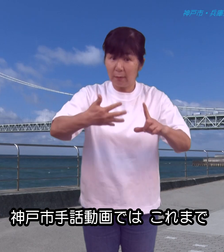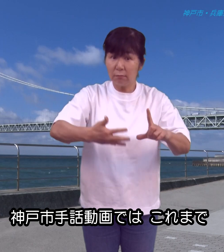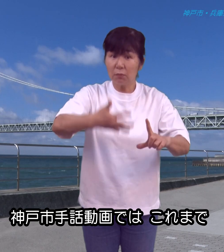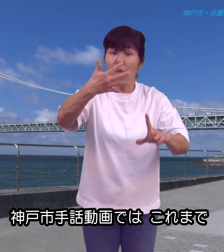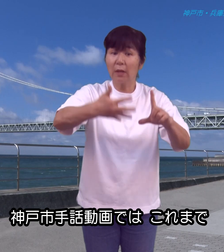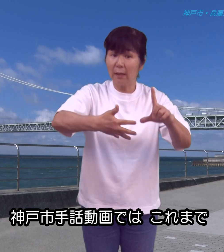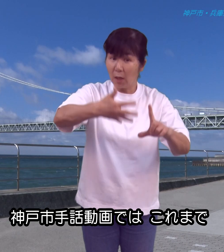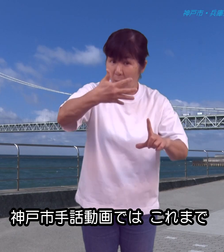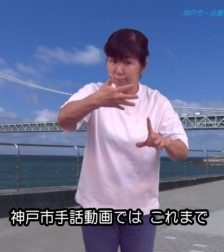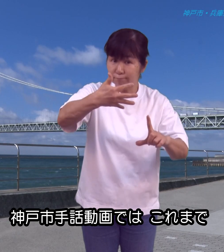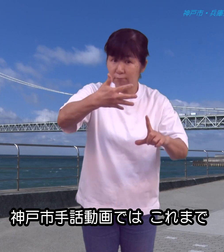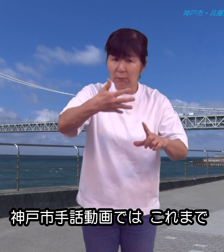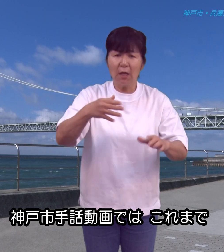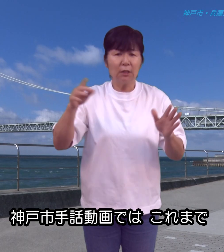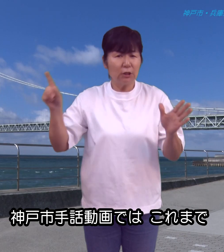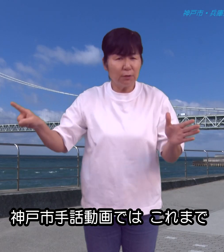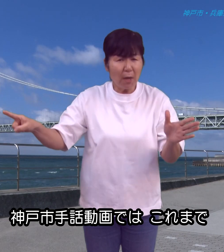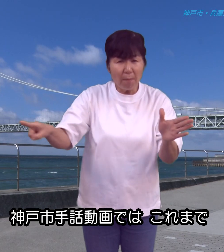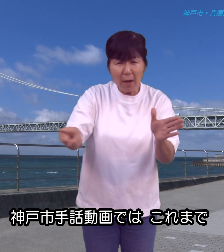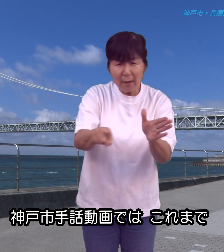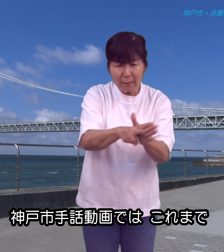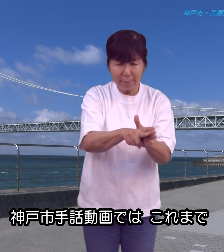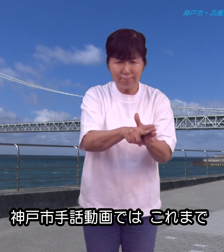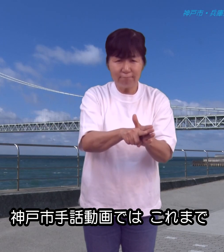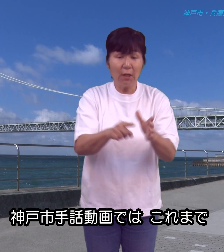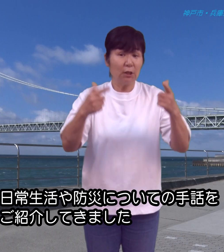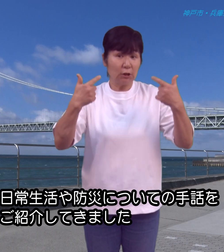交尾 c 主は動画ではこれまで